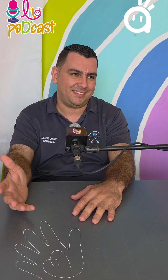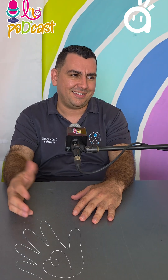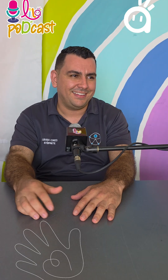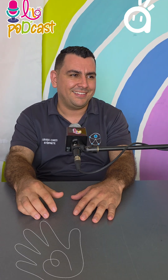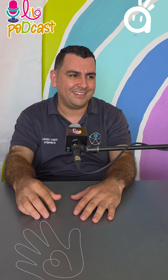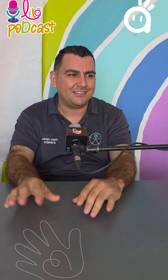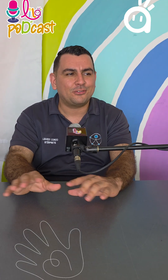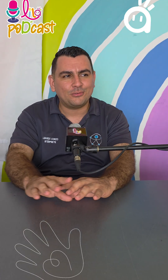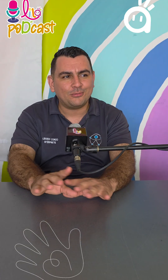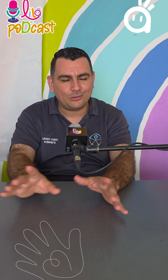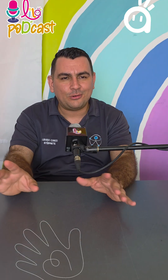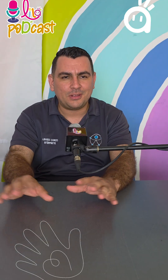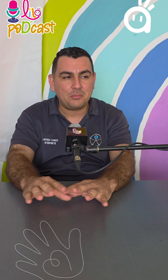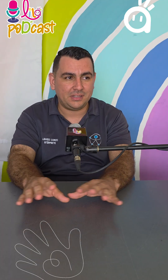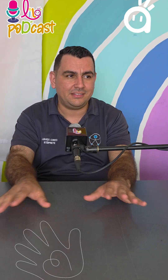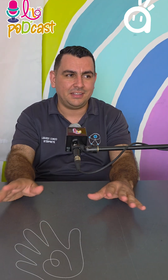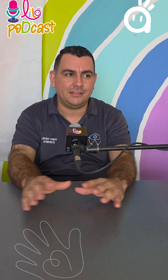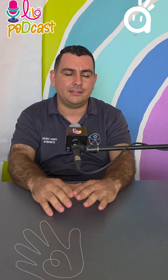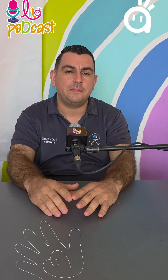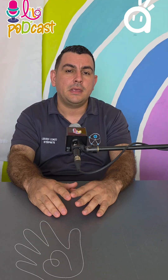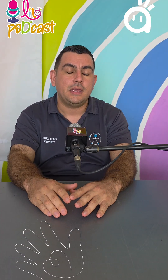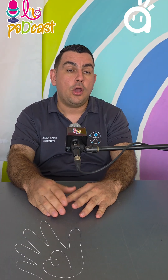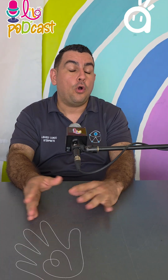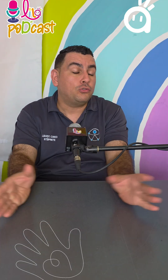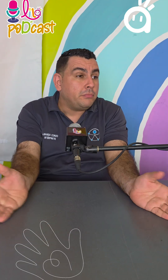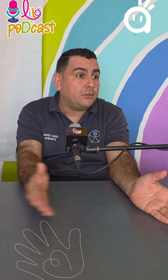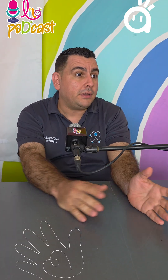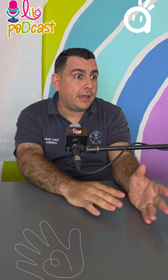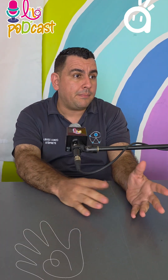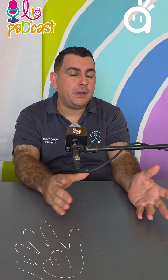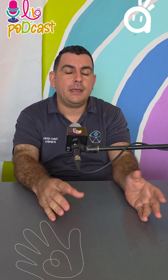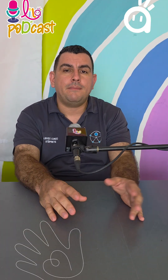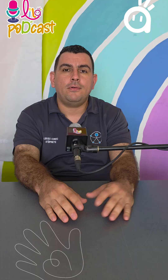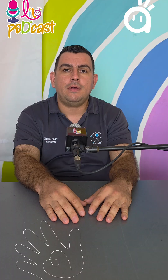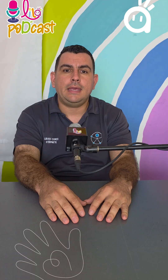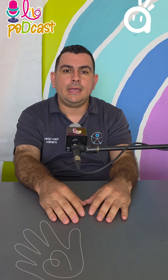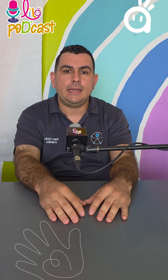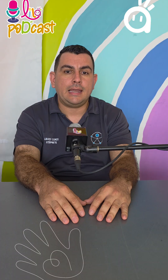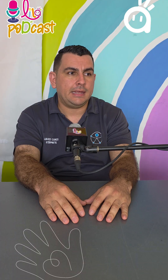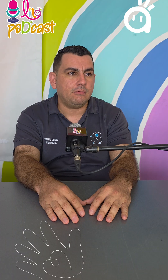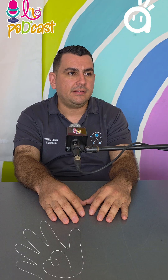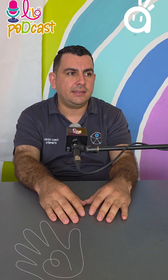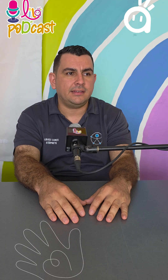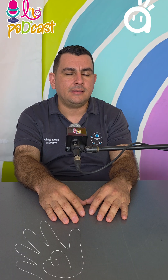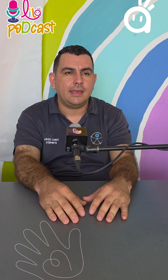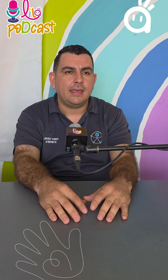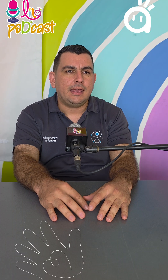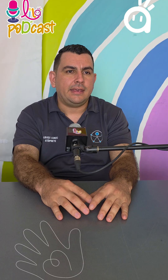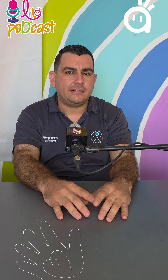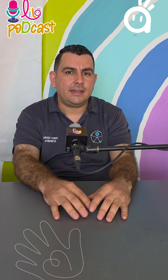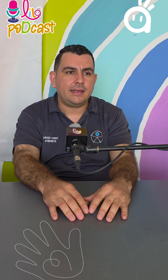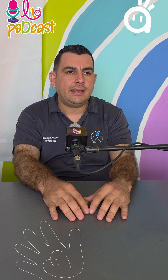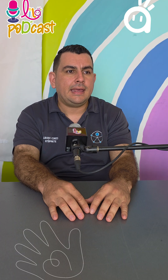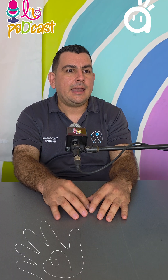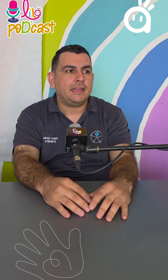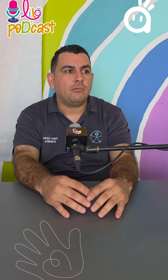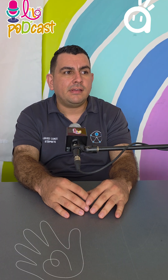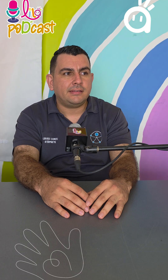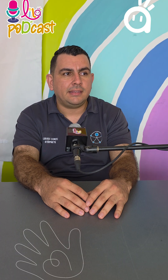intérprete. Entonces son cosas muy distintas. Otro mito que hay, por ejemplo, en la lengua de señas es creer que la lengua de